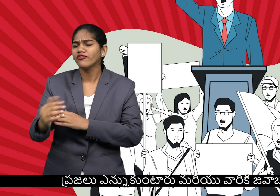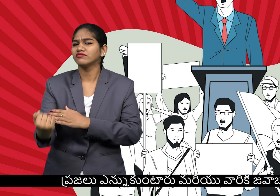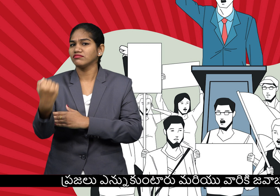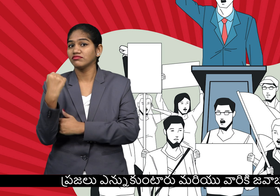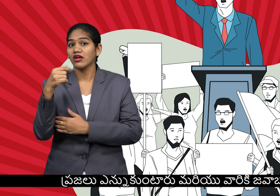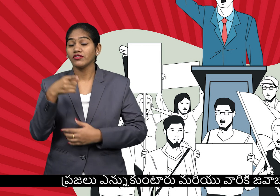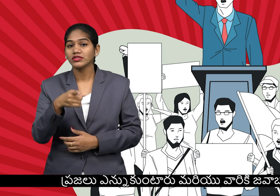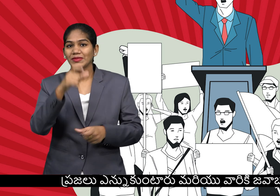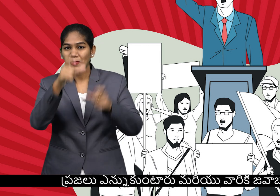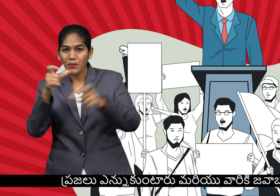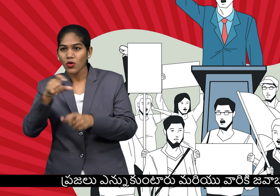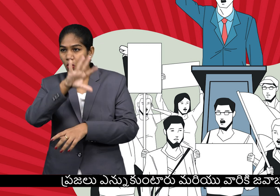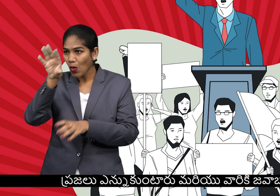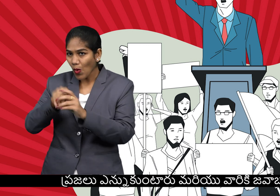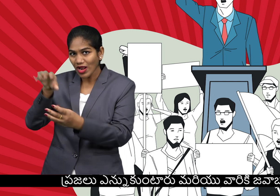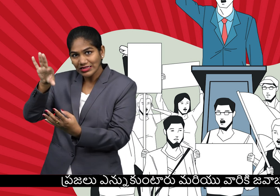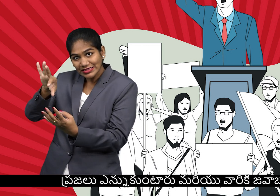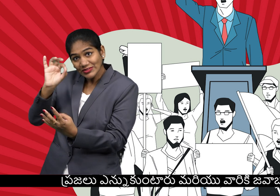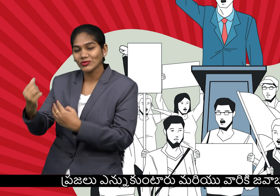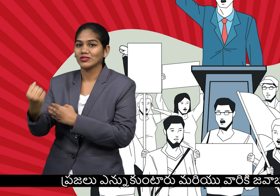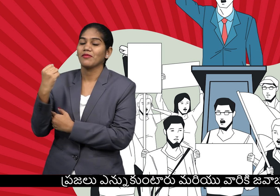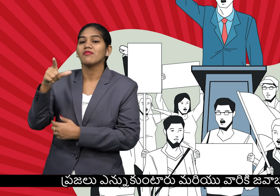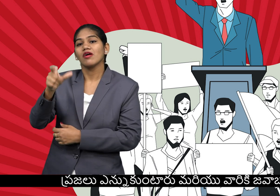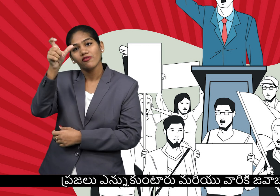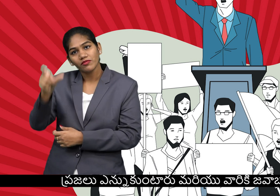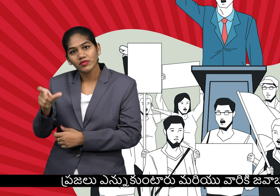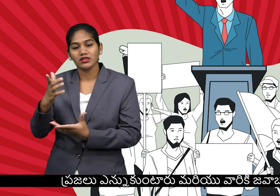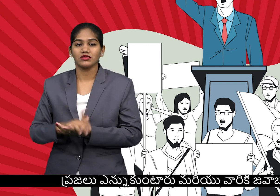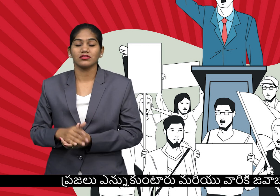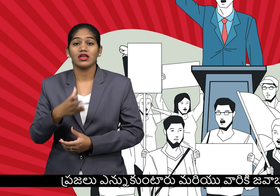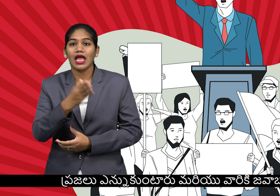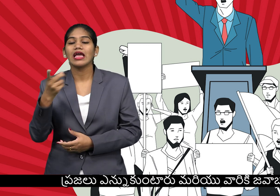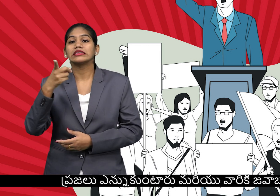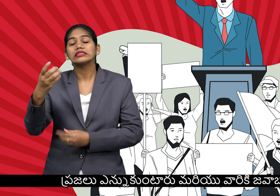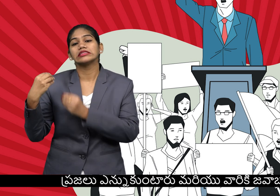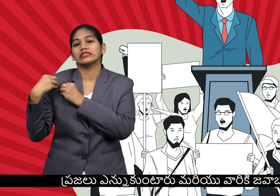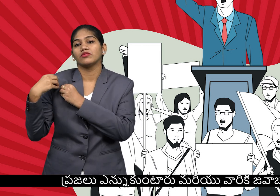ప్రజలు ఎన్నుకుంటారు మరియు వారికి జవాబుదారీగా ఉంటారు.